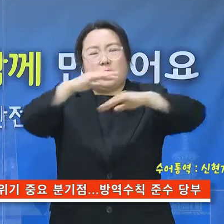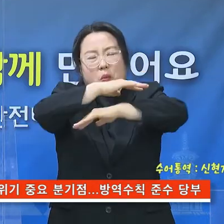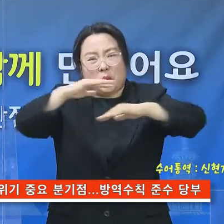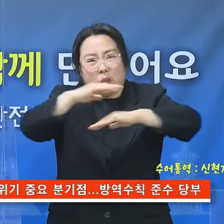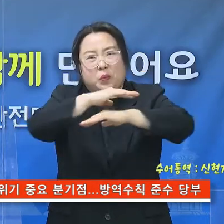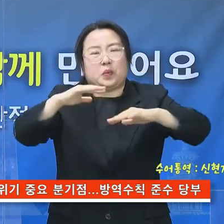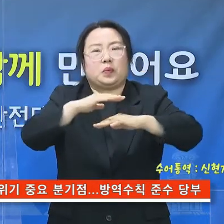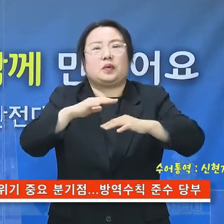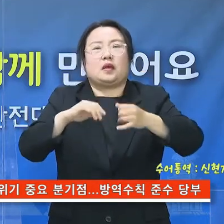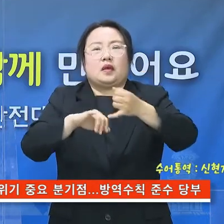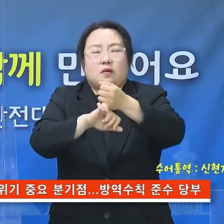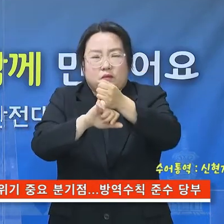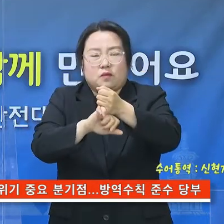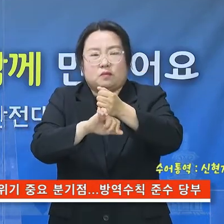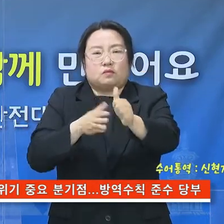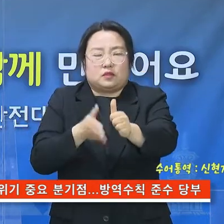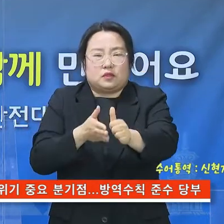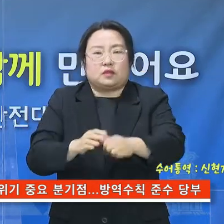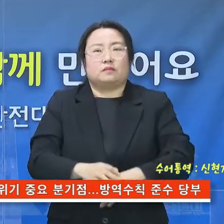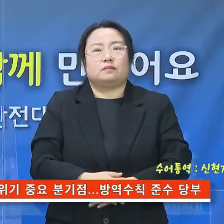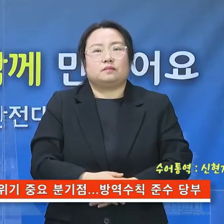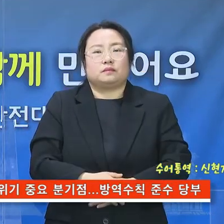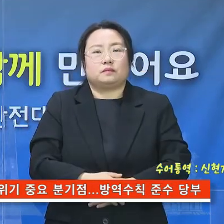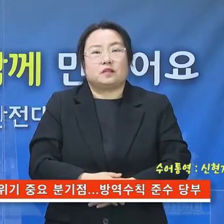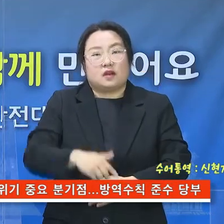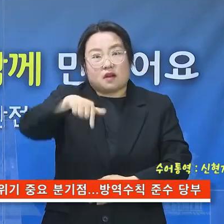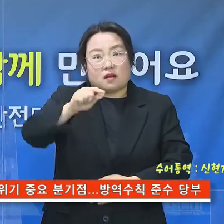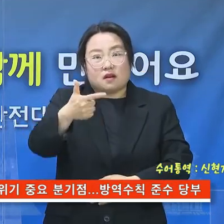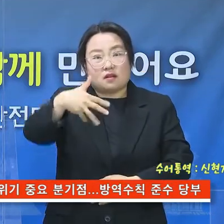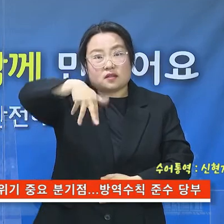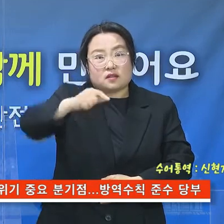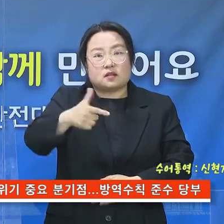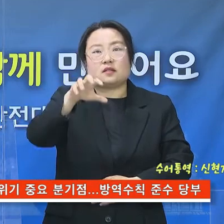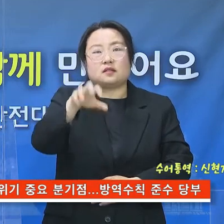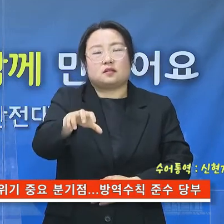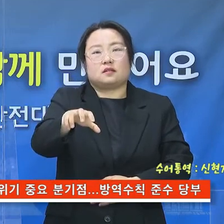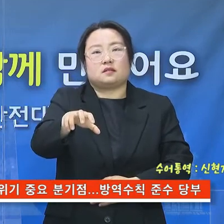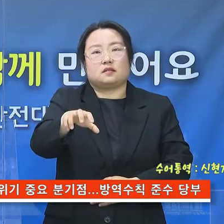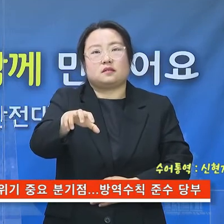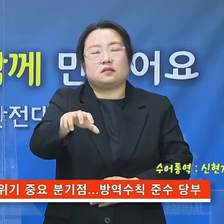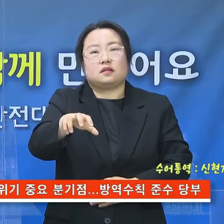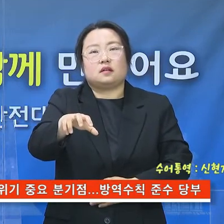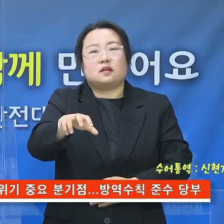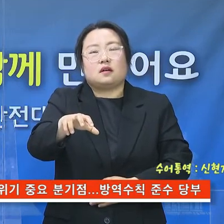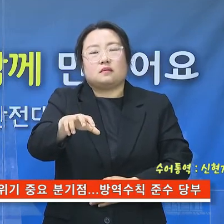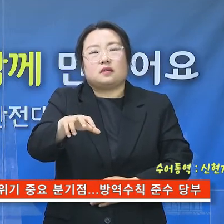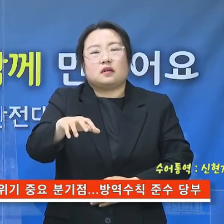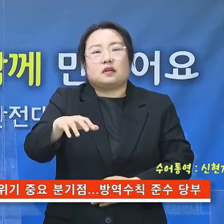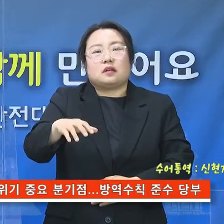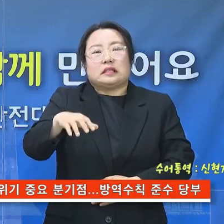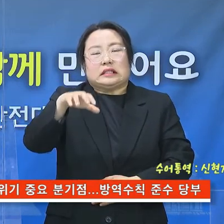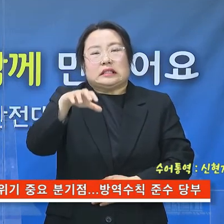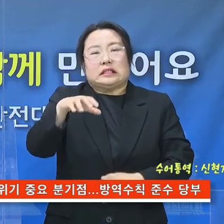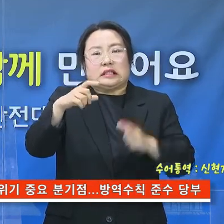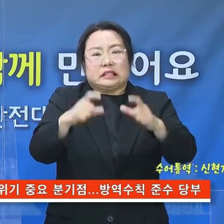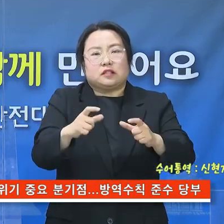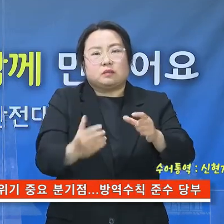기하여 주시기 바랍니다 터키 건천읍 지역 주민들 께서는 지역감정이 즉 감염이